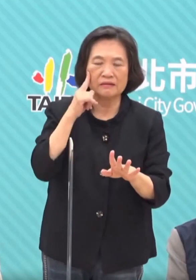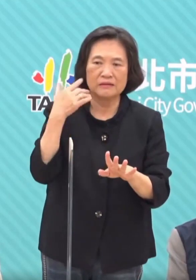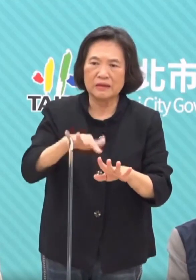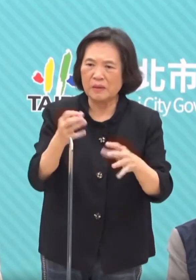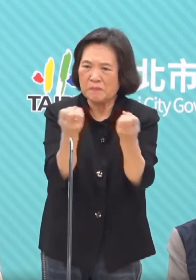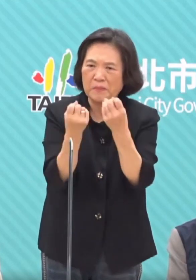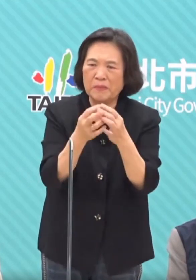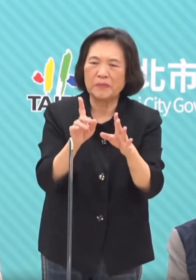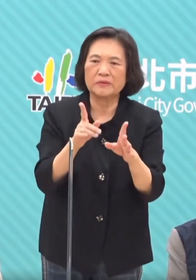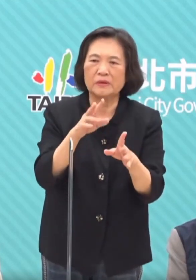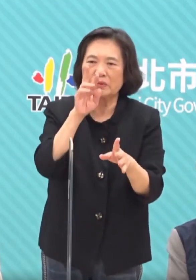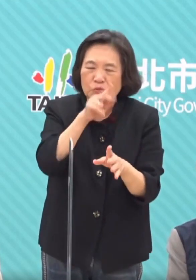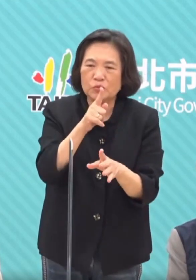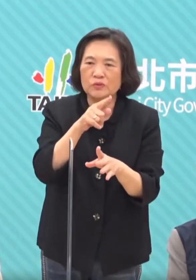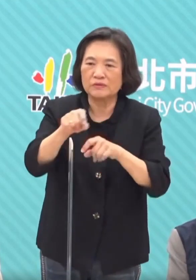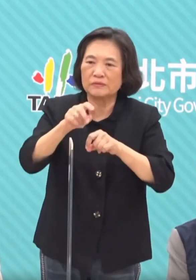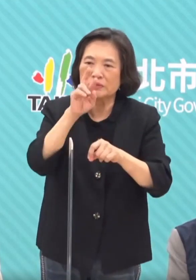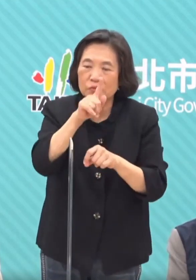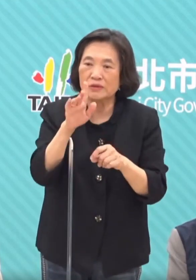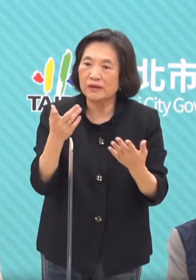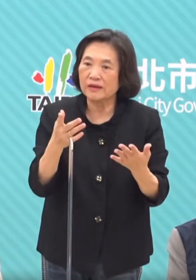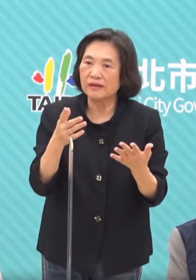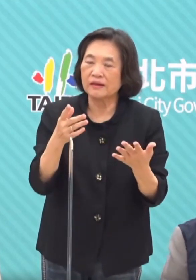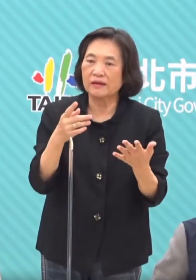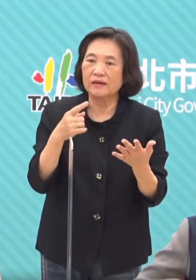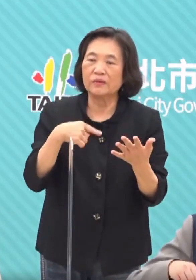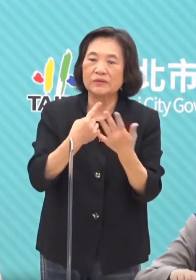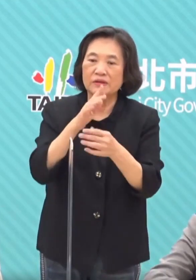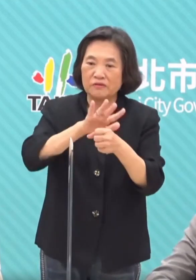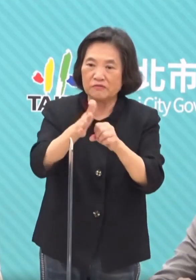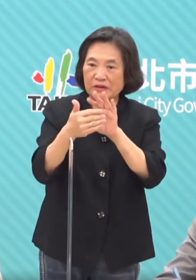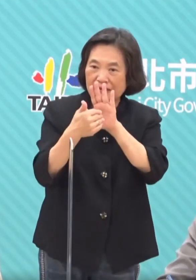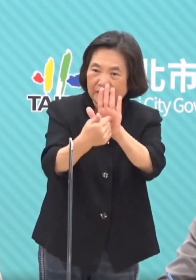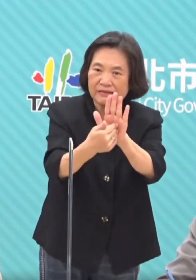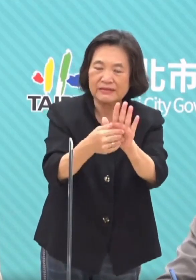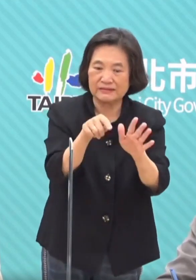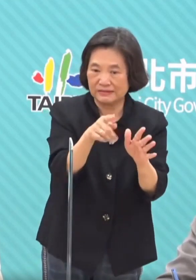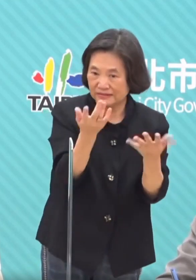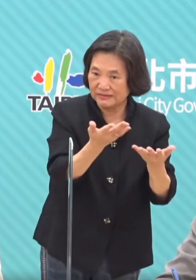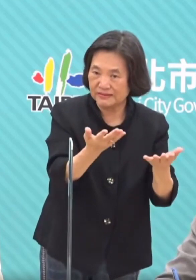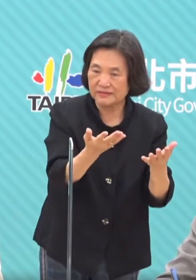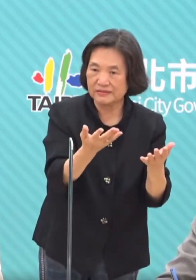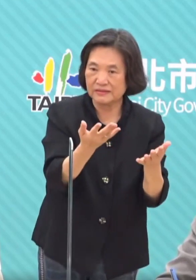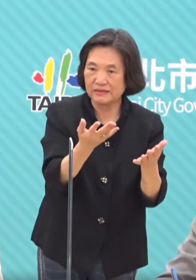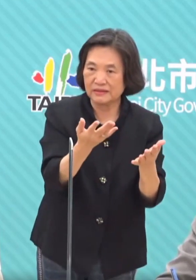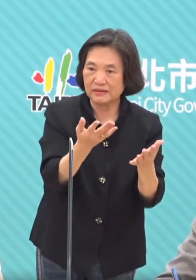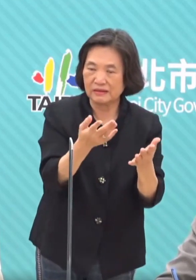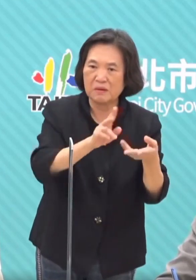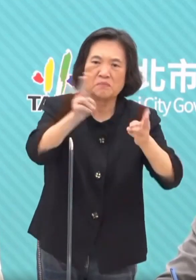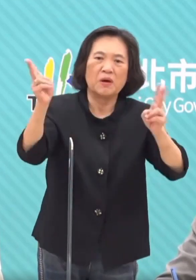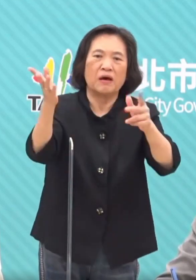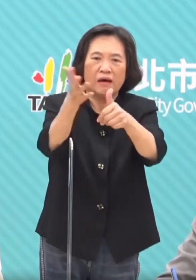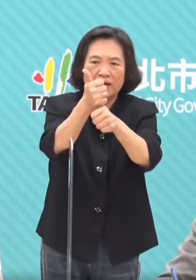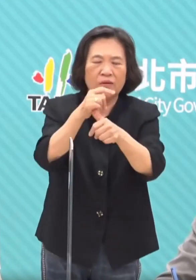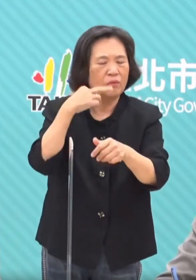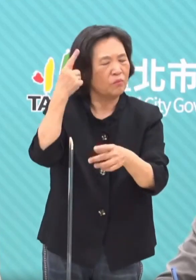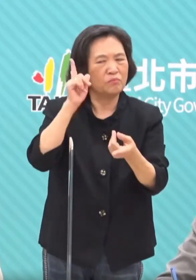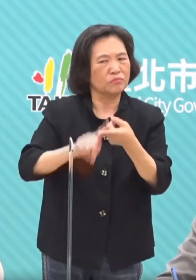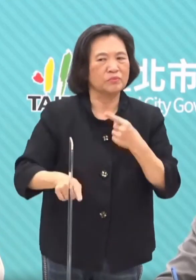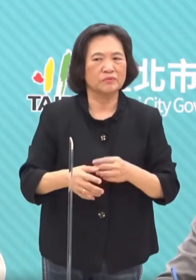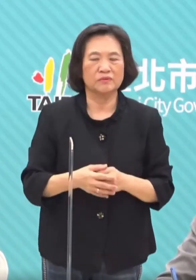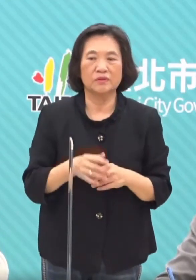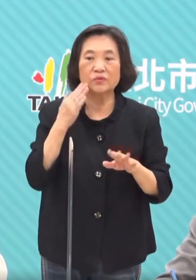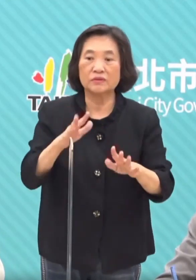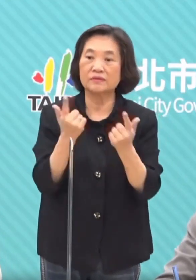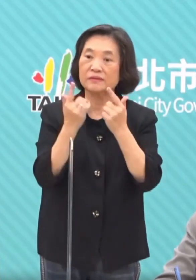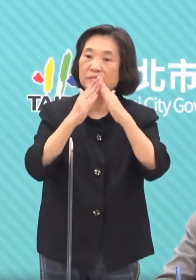略错误就是，我们把总会让防疫去当总指挥，这是有问题。就好像今天如果台